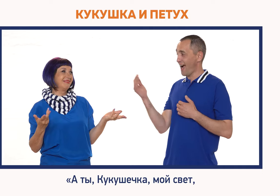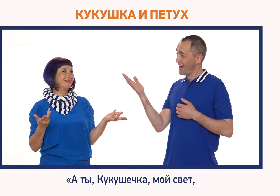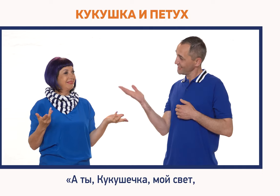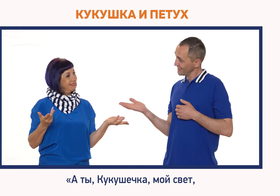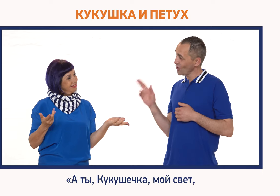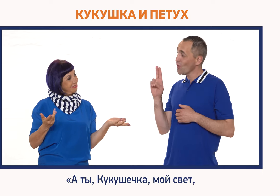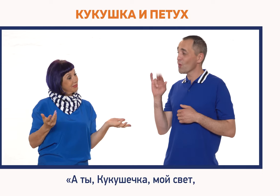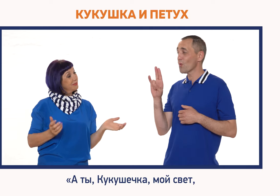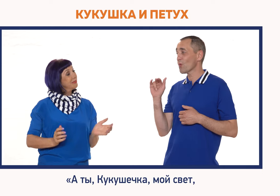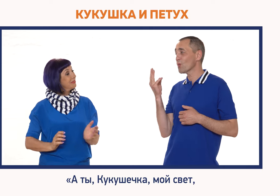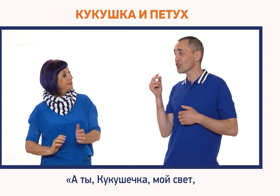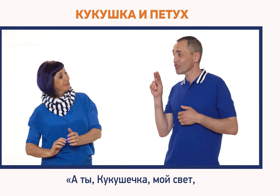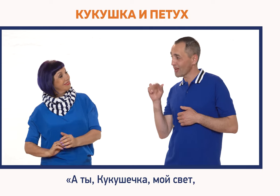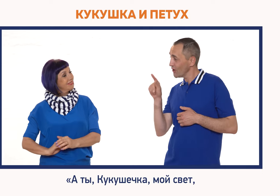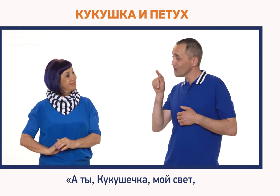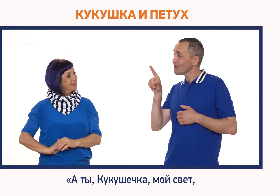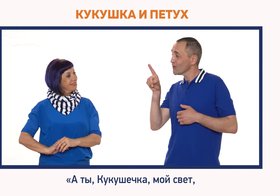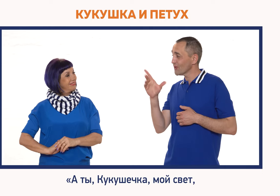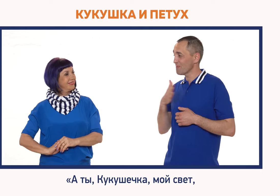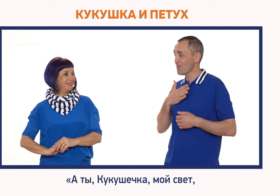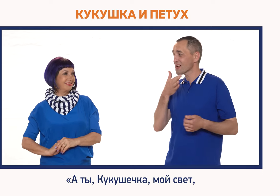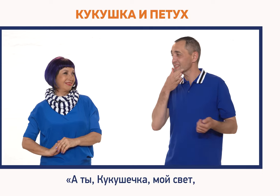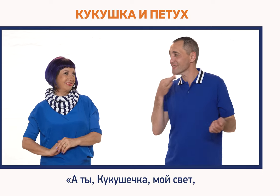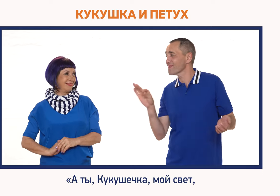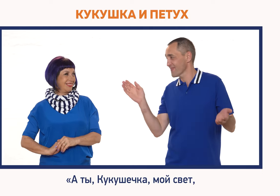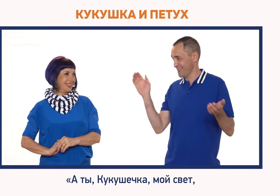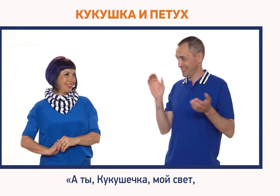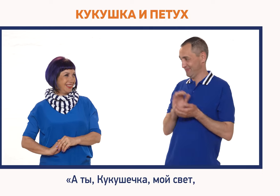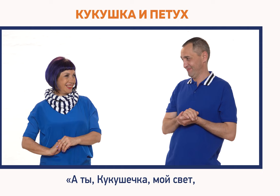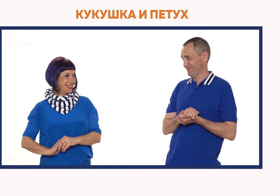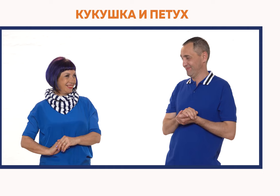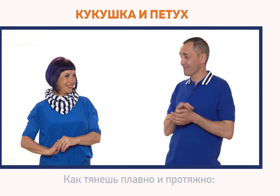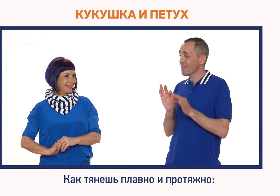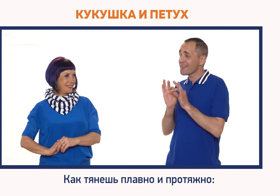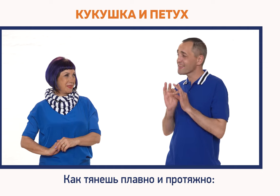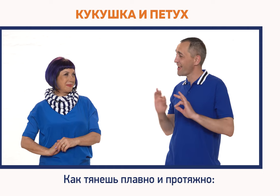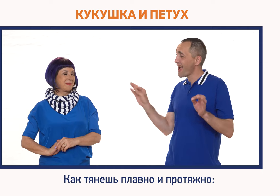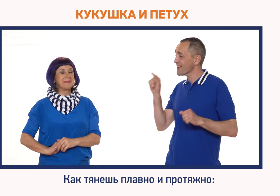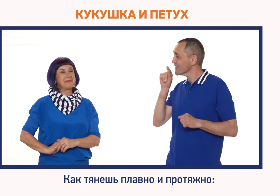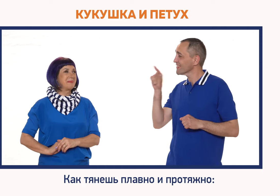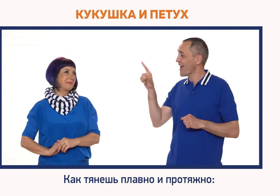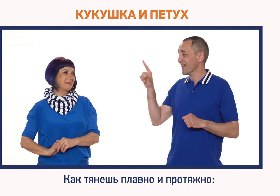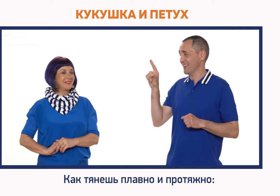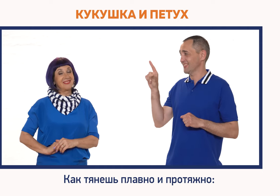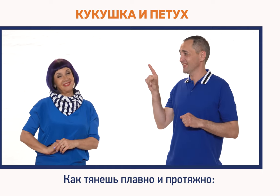А ты, кукушечка, мой свет, как